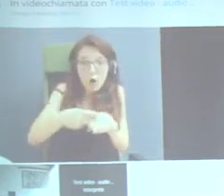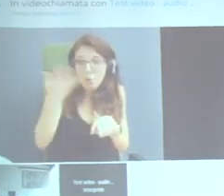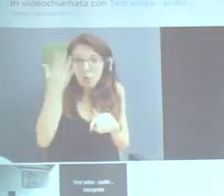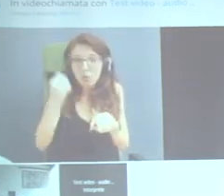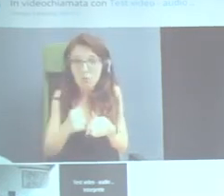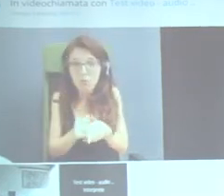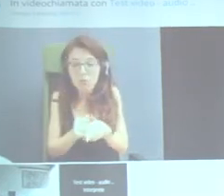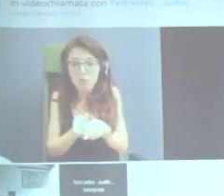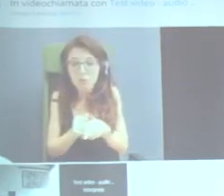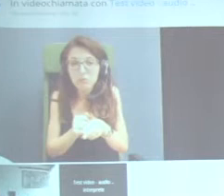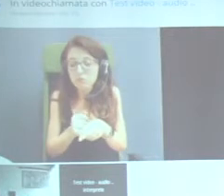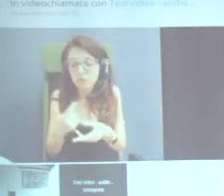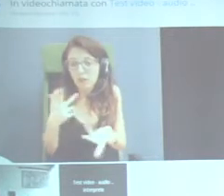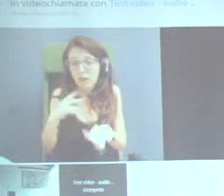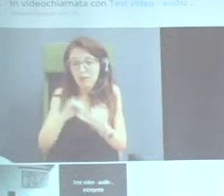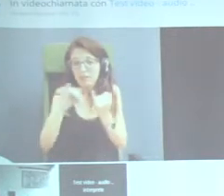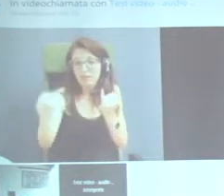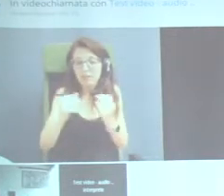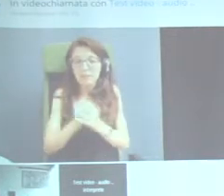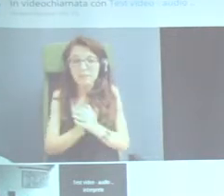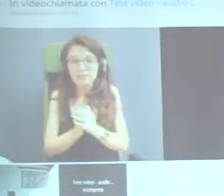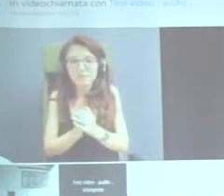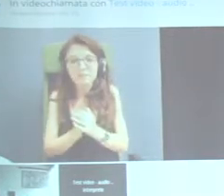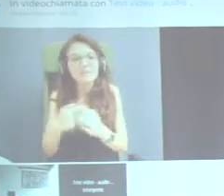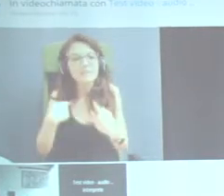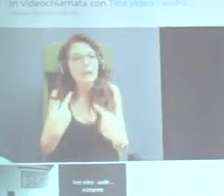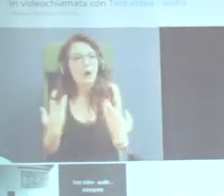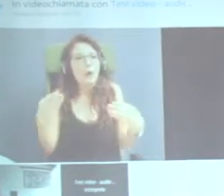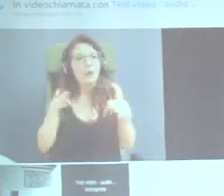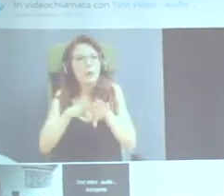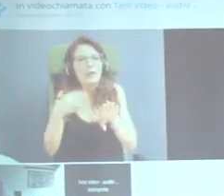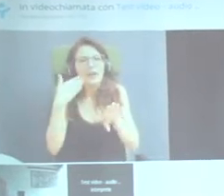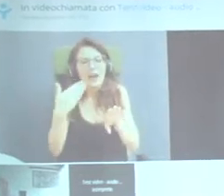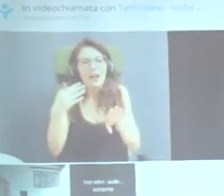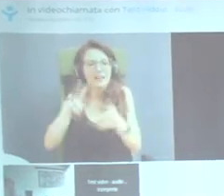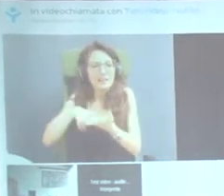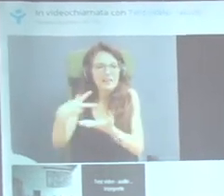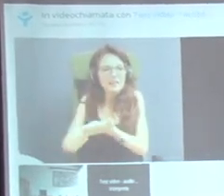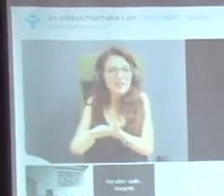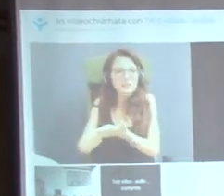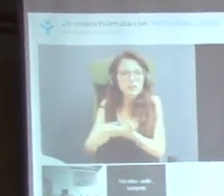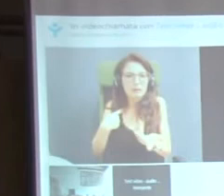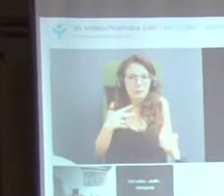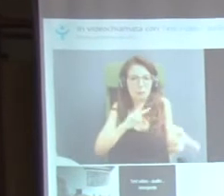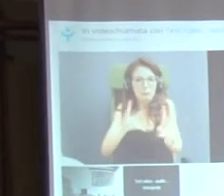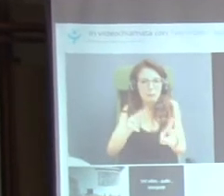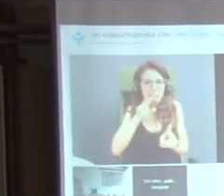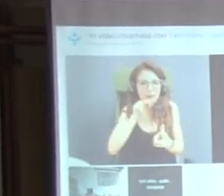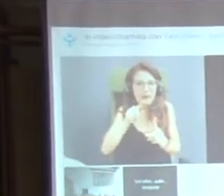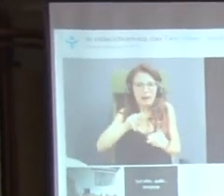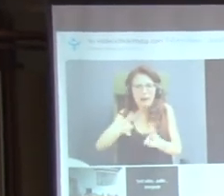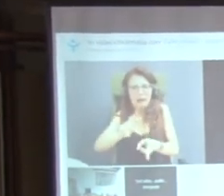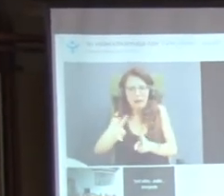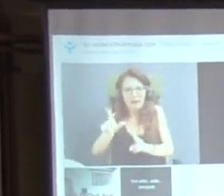Beh, io chiuderei qui, ringrazio Linda per aver interpretato questo mio